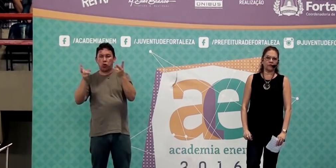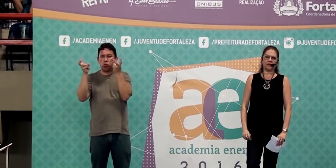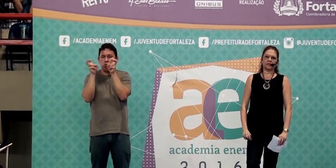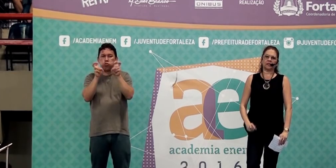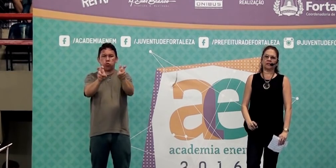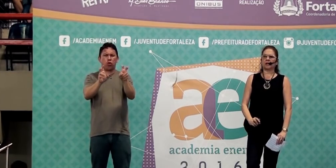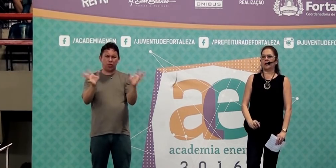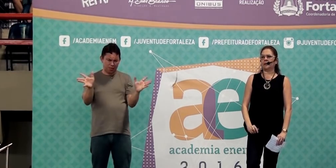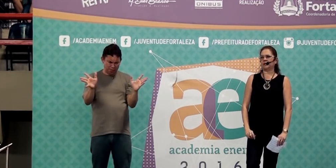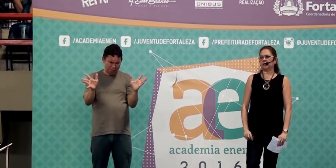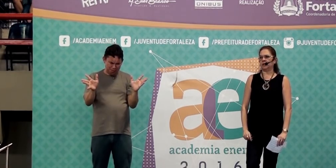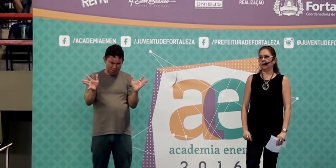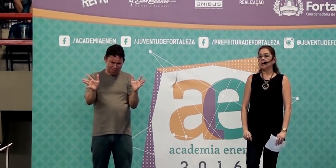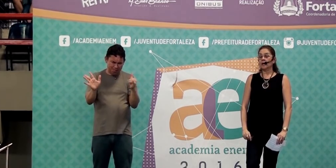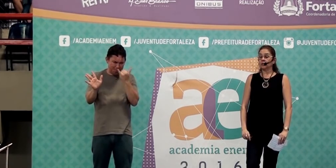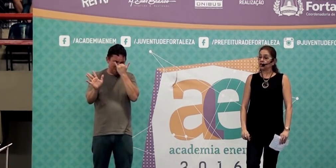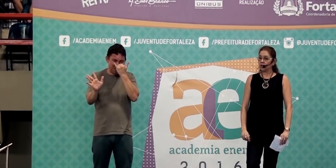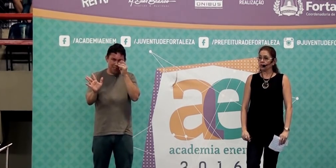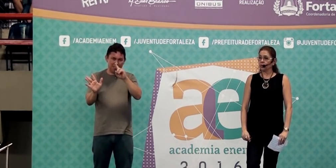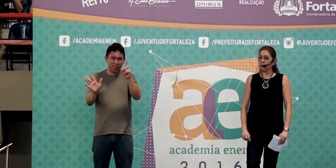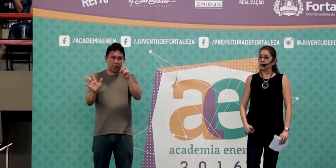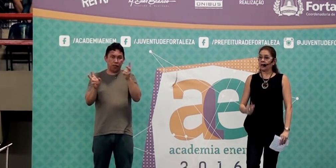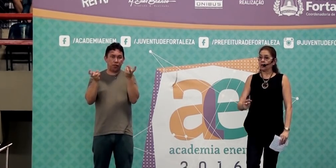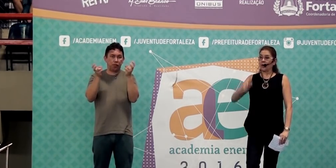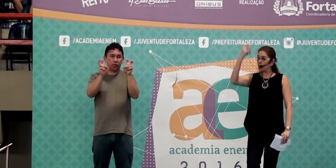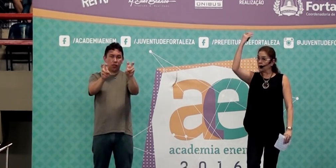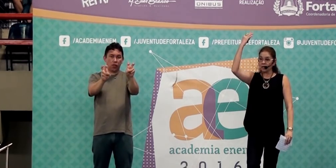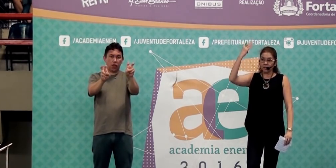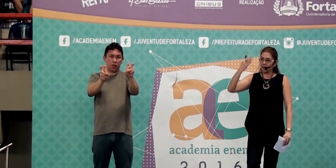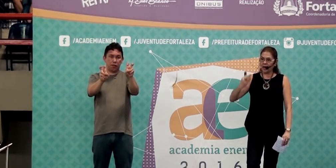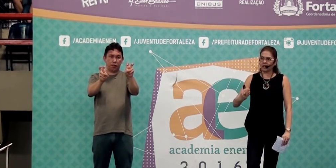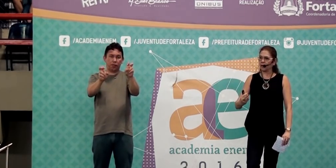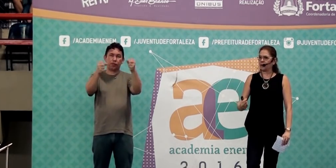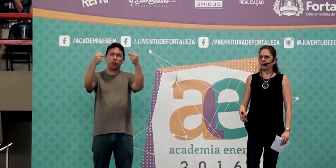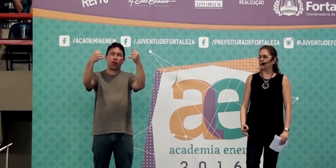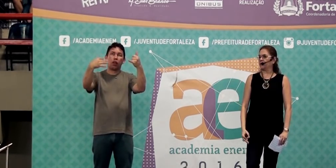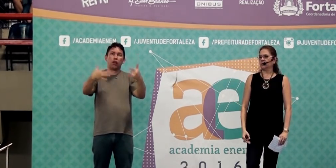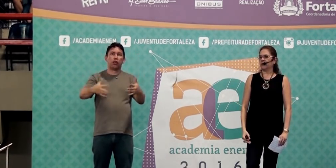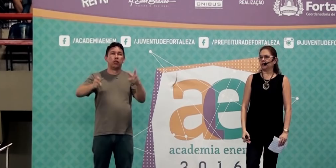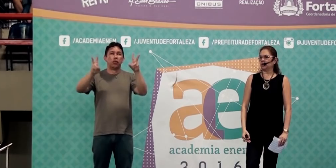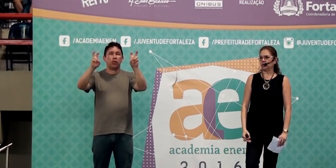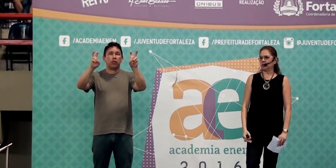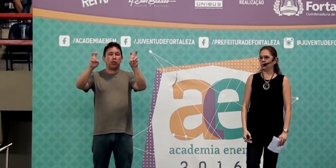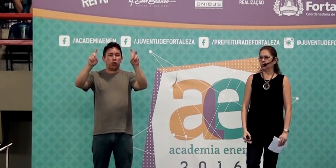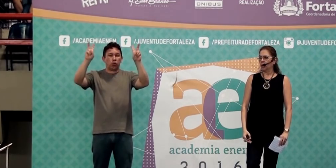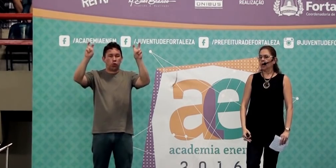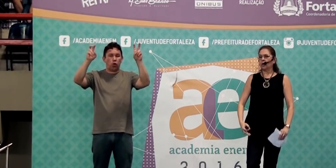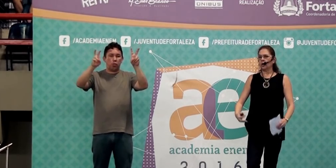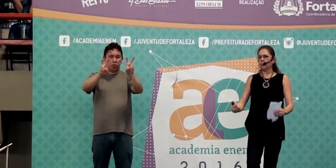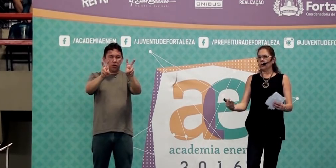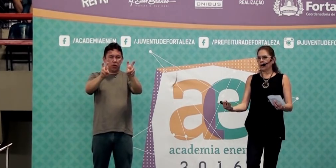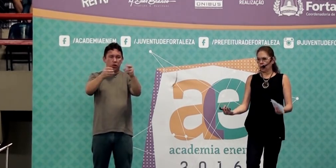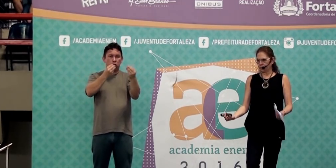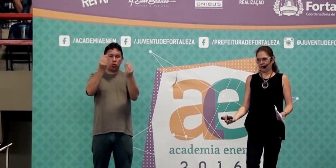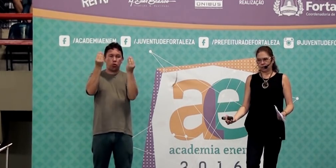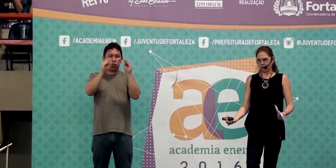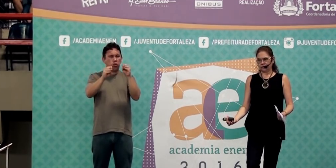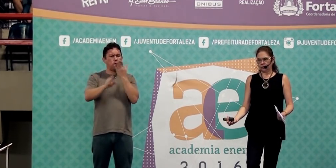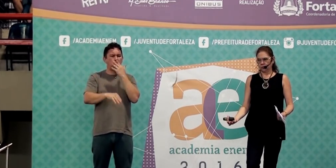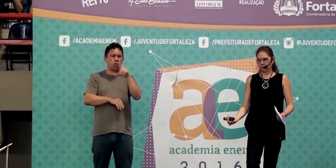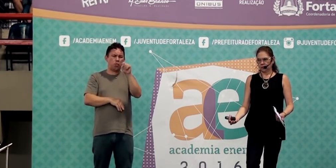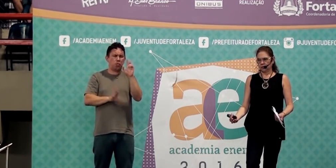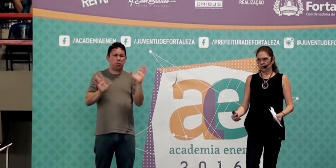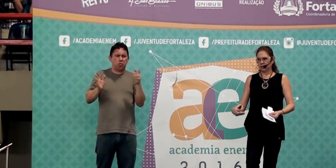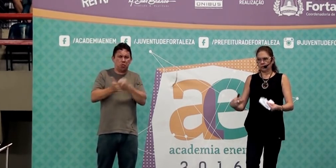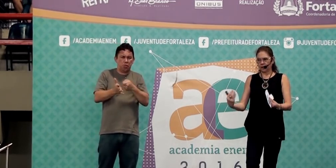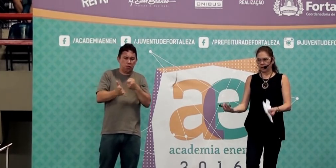título. Não faça isso, que é uma armadilha. Título, eu teria uma aula inteira para dar para vocês de título. Como é